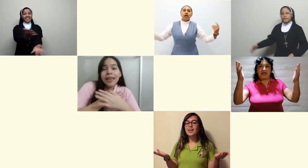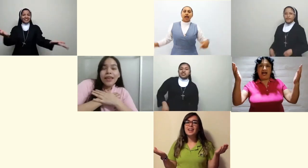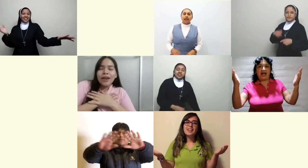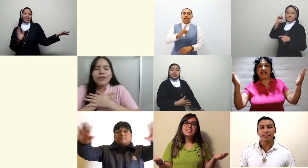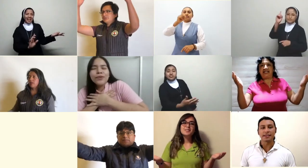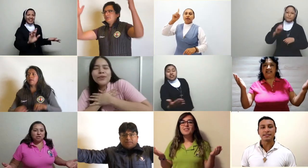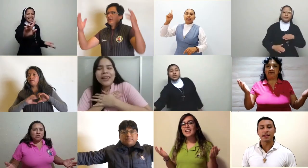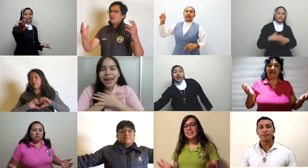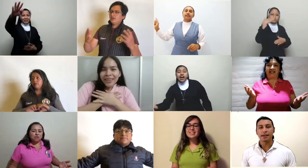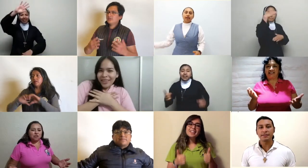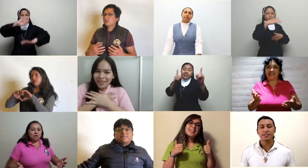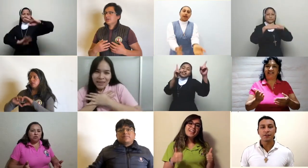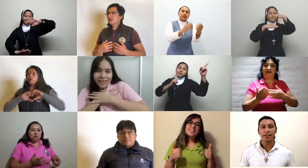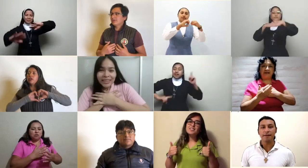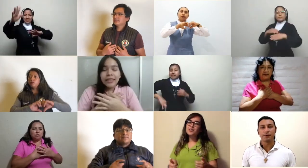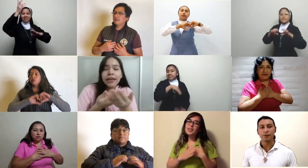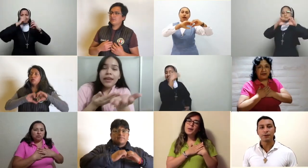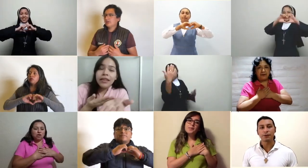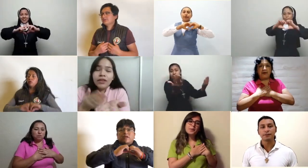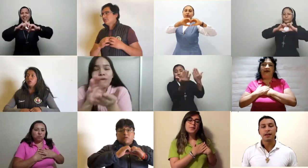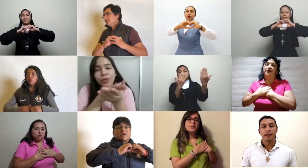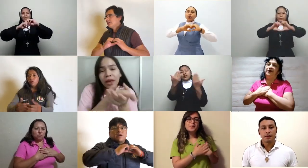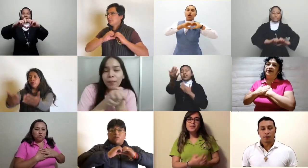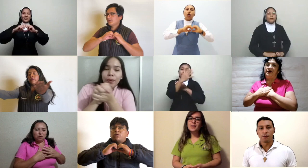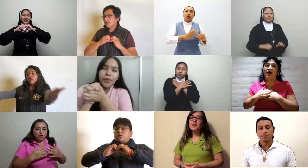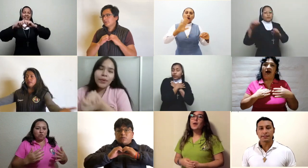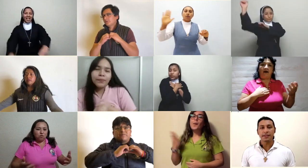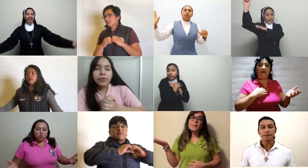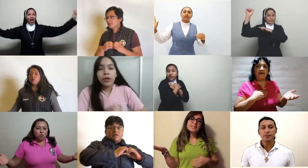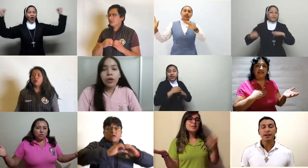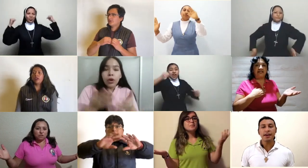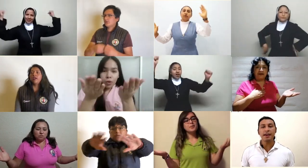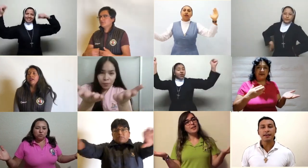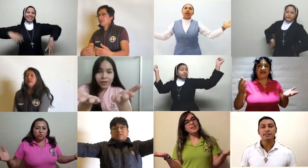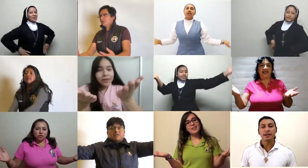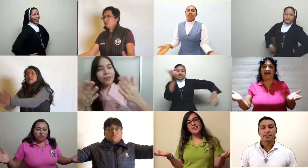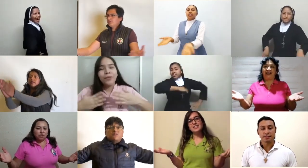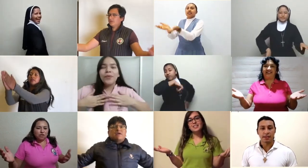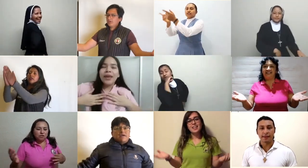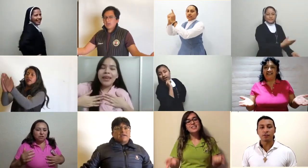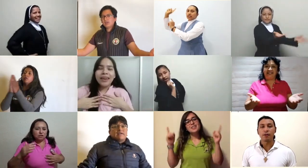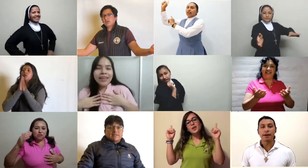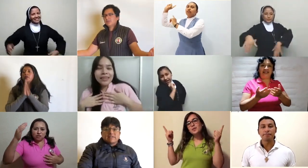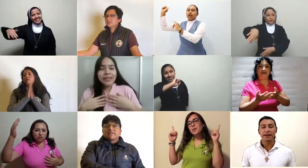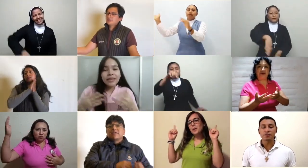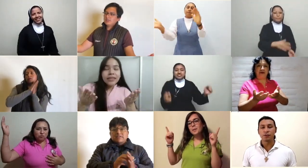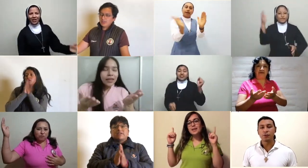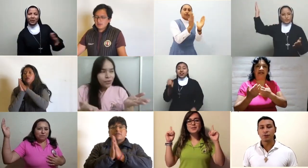Herederos de un carisma que es de prevención y amor Hombres y mujeres